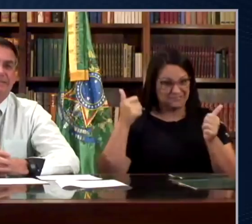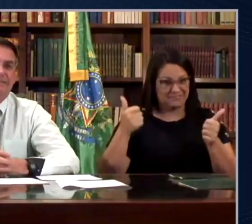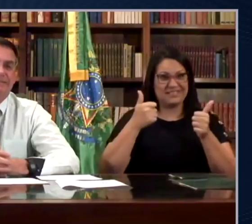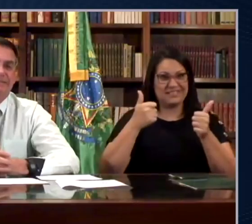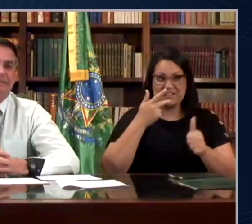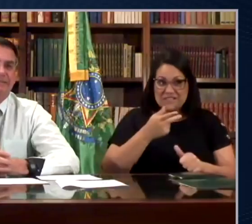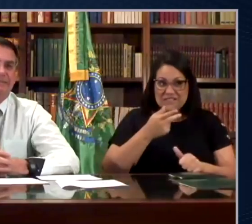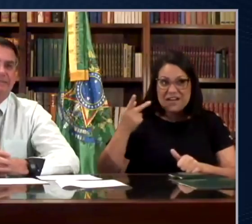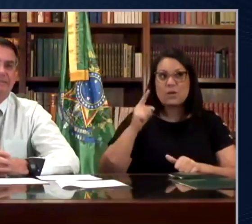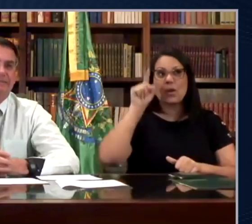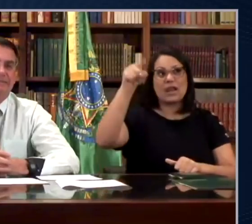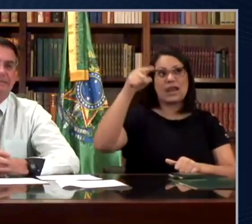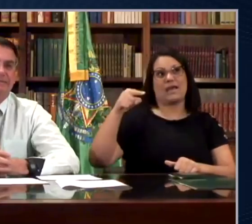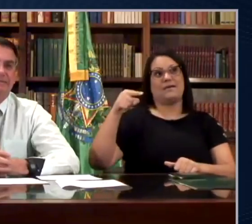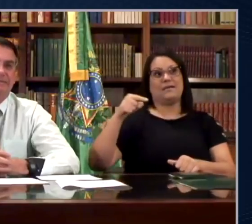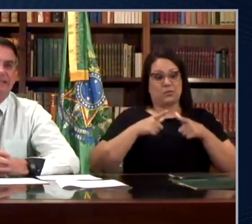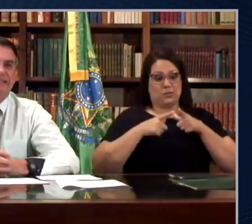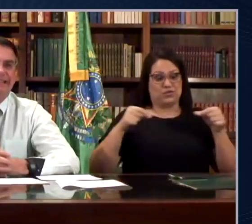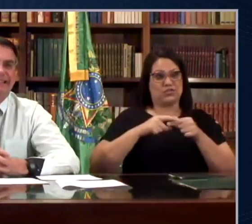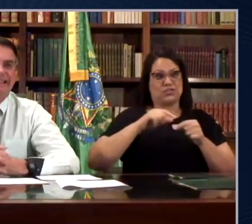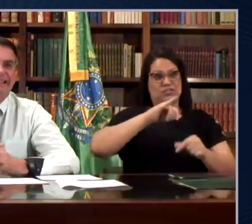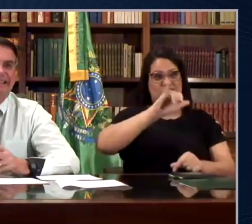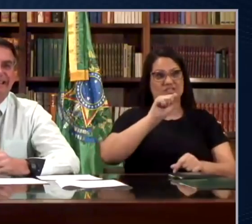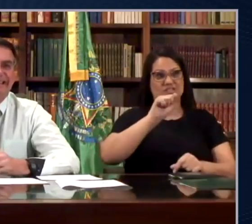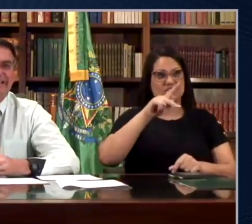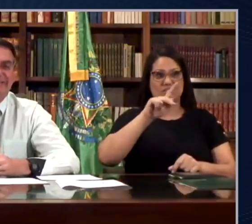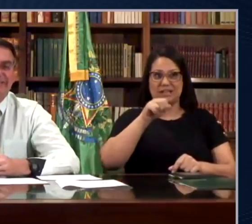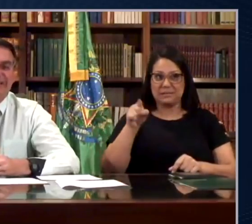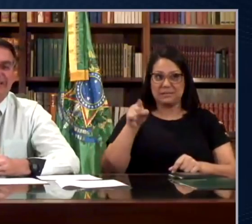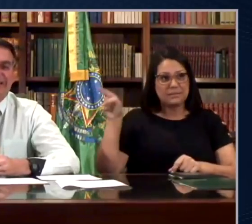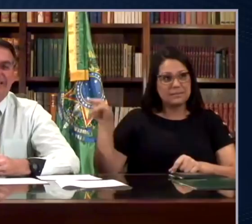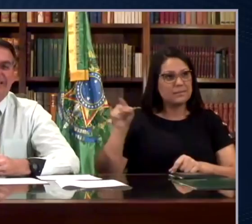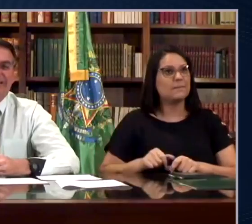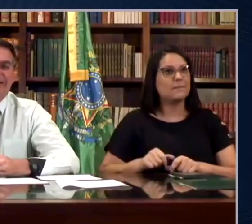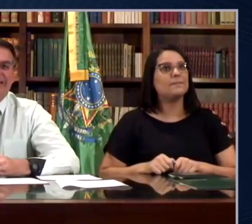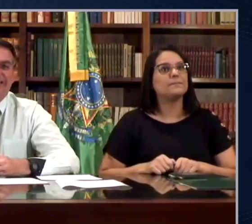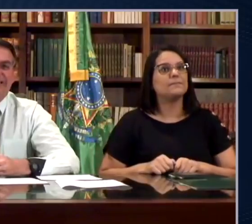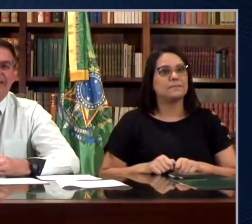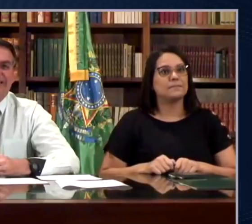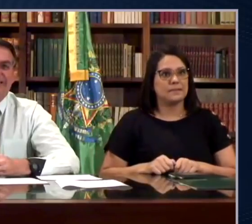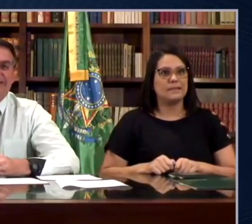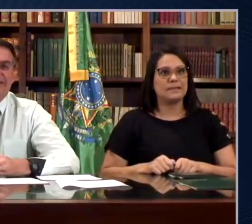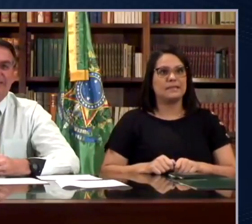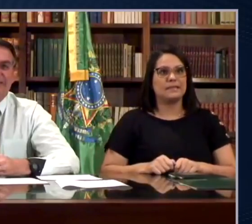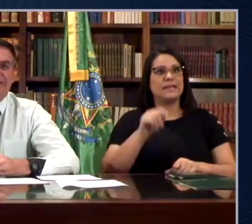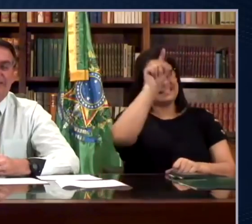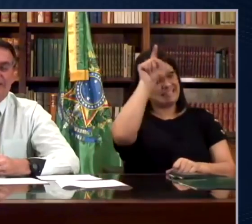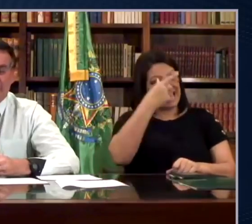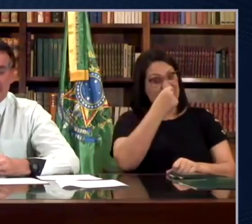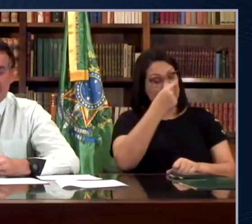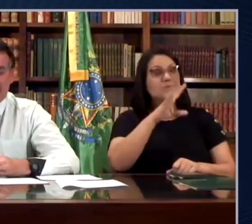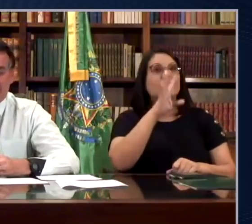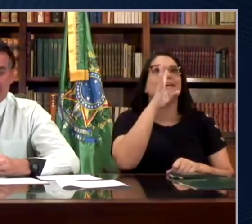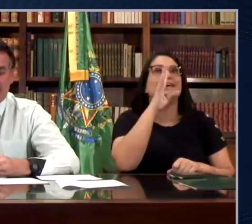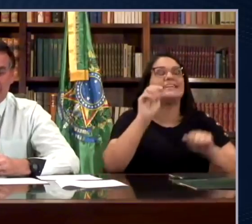e que lá no Japão estava acompanhando, lá no Japão acompanhando a nossa programação aqui. Mas, presidente,